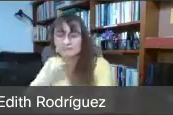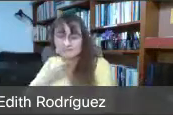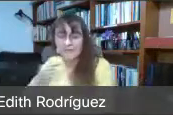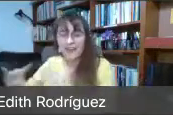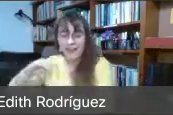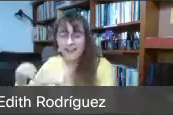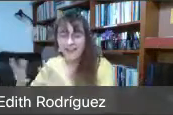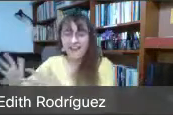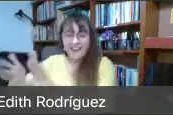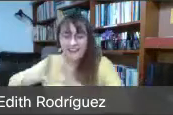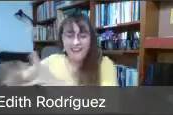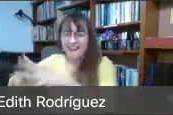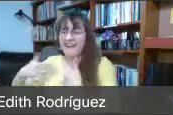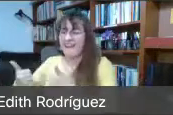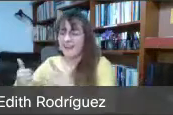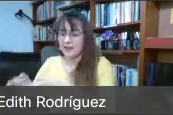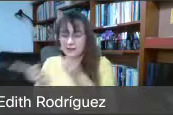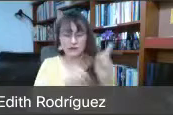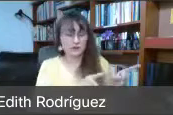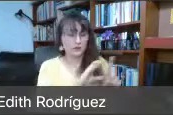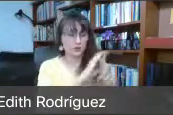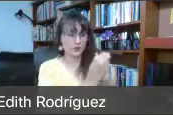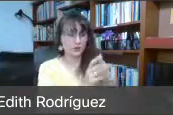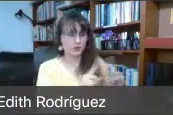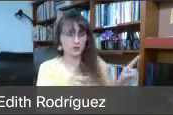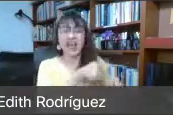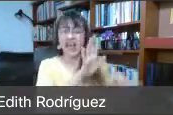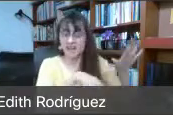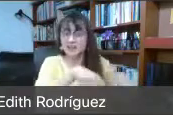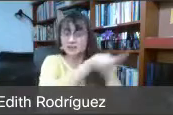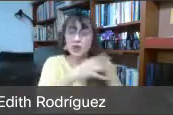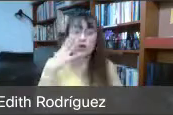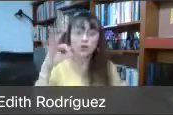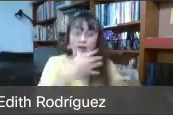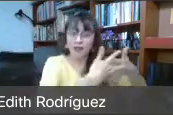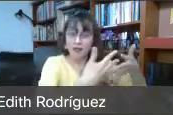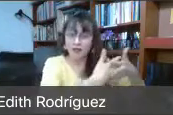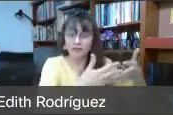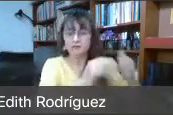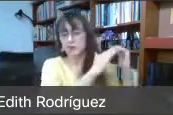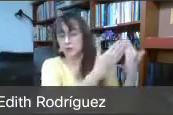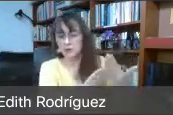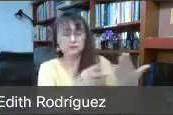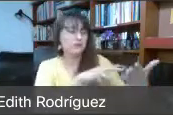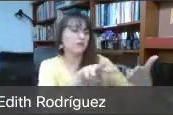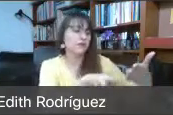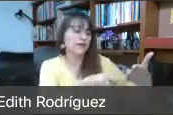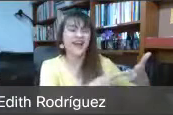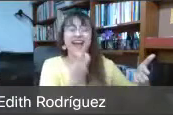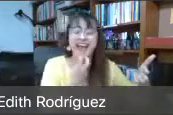cultural de los sordos tiene una trascendencia en el tema de la literatura, en el caso de lo cómico, el chiste, el